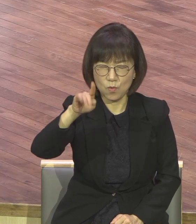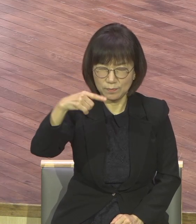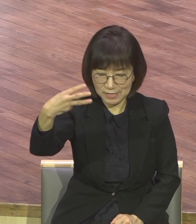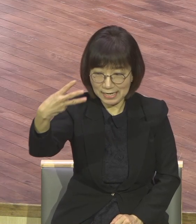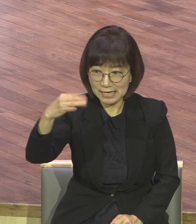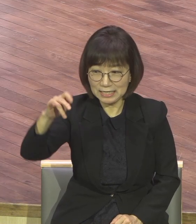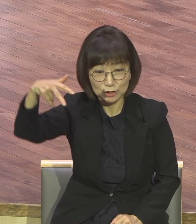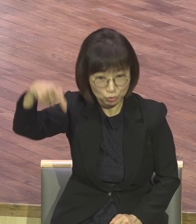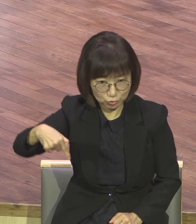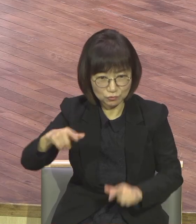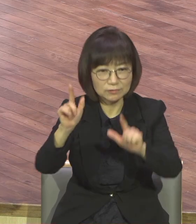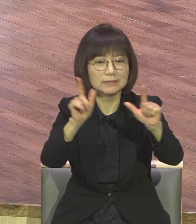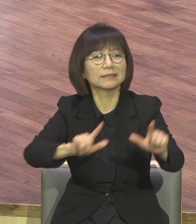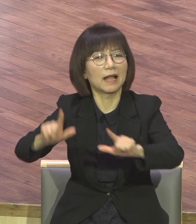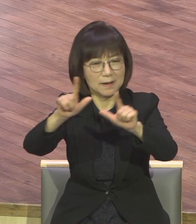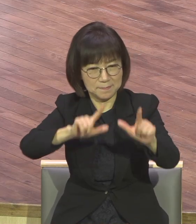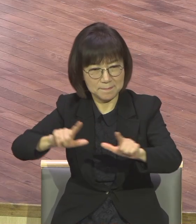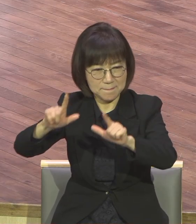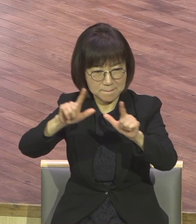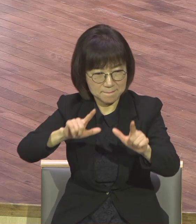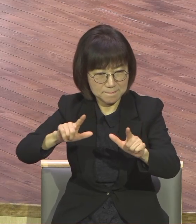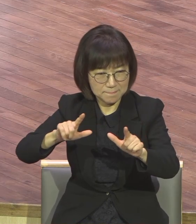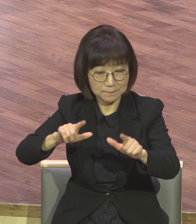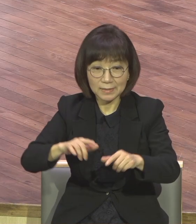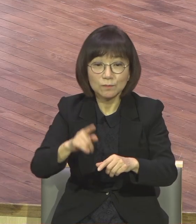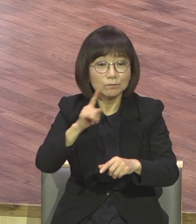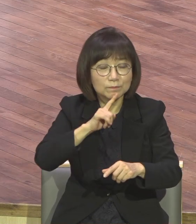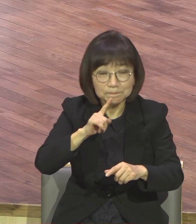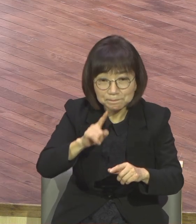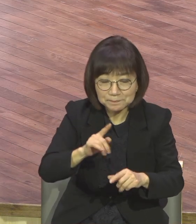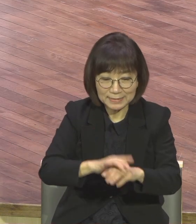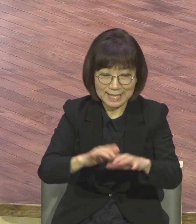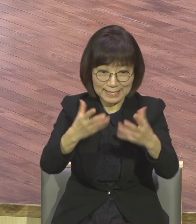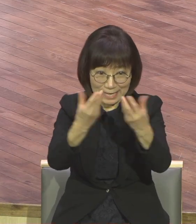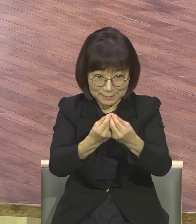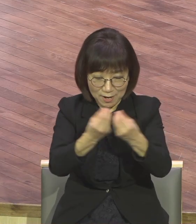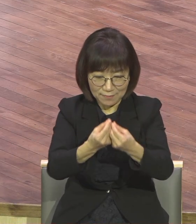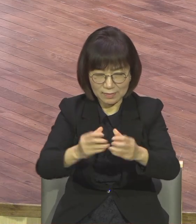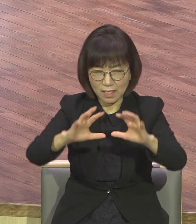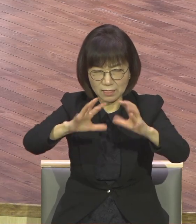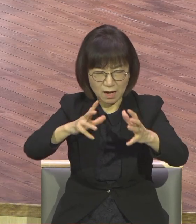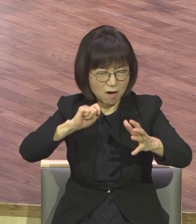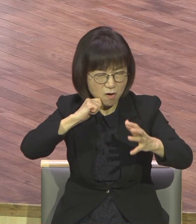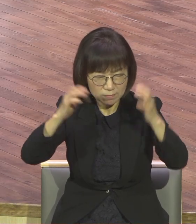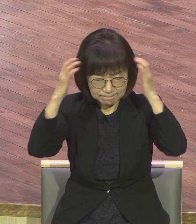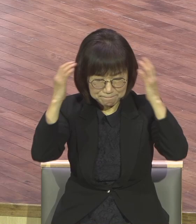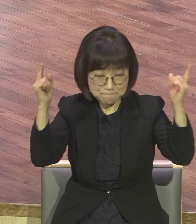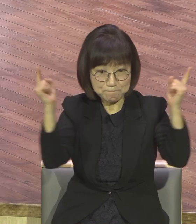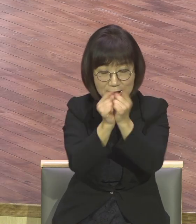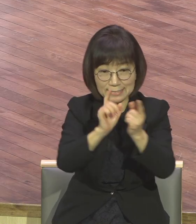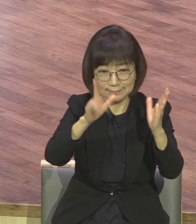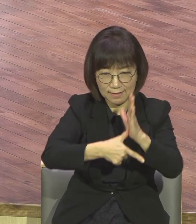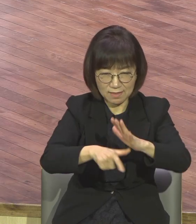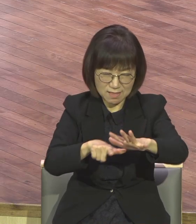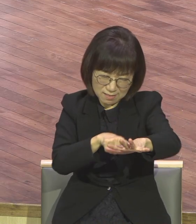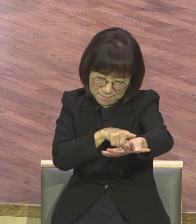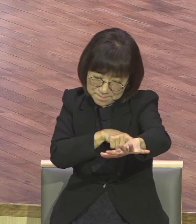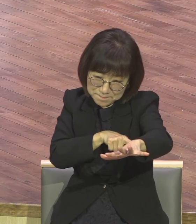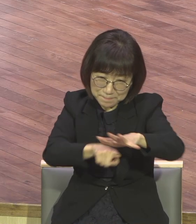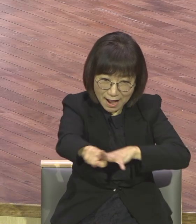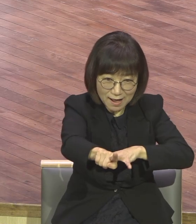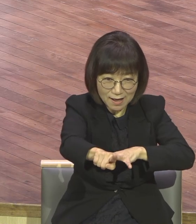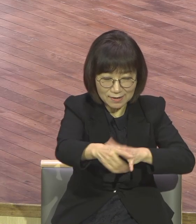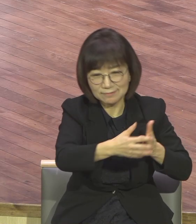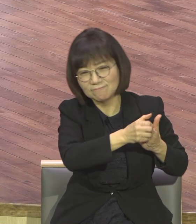이런 말이지요. 국가가 어려울 때 제일 먼저 달려가서 선두에 설 줄 아는. 그래서 영국의